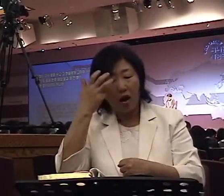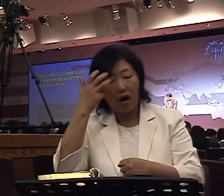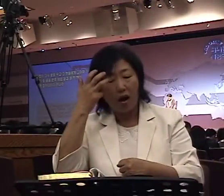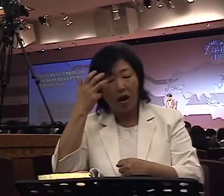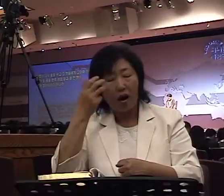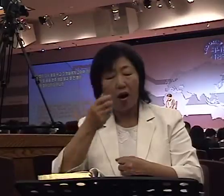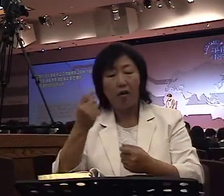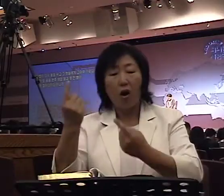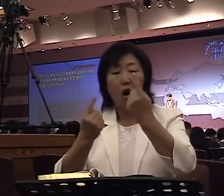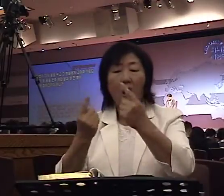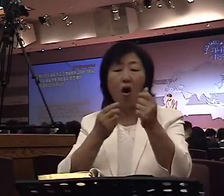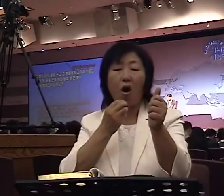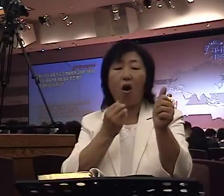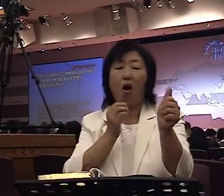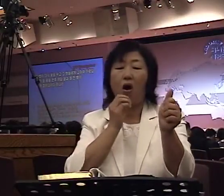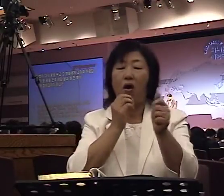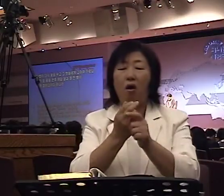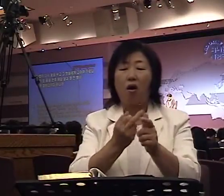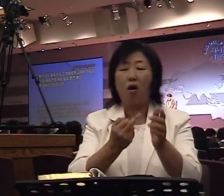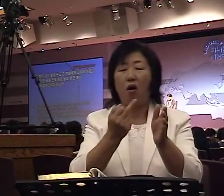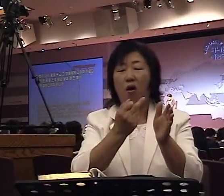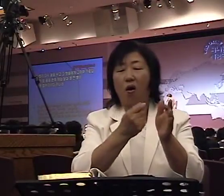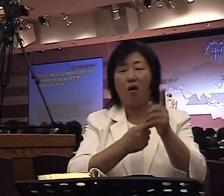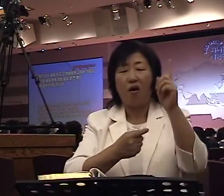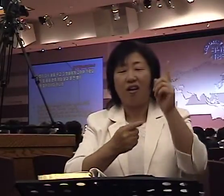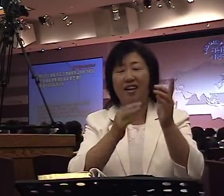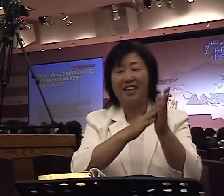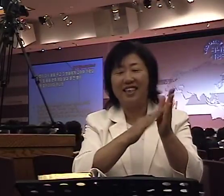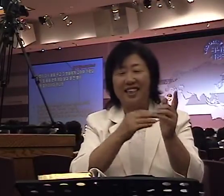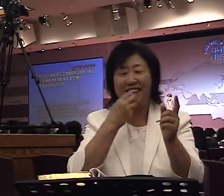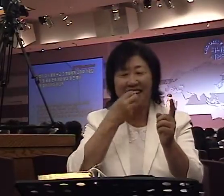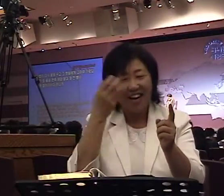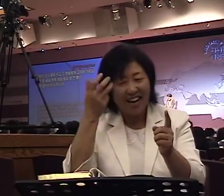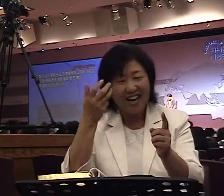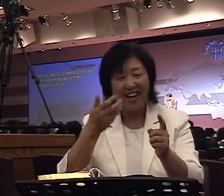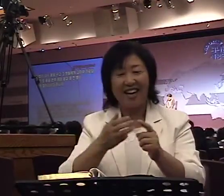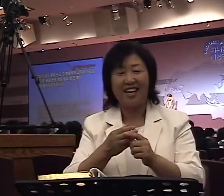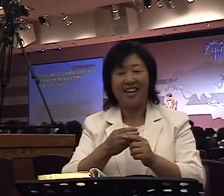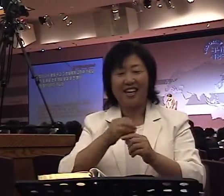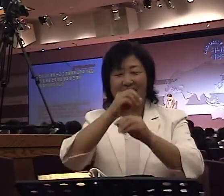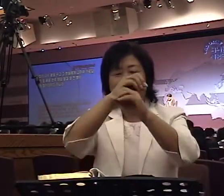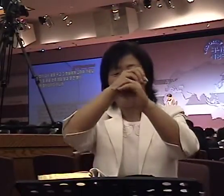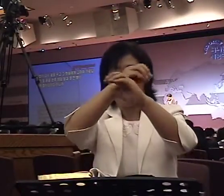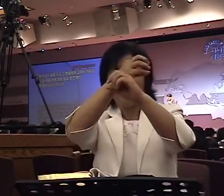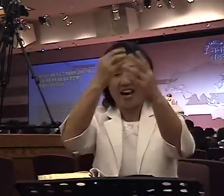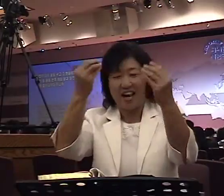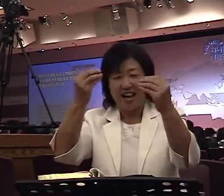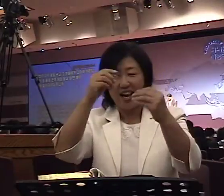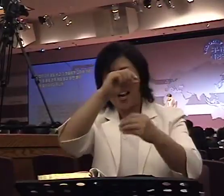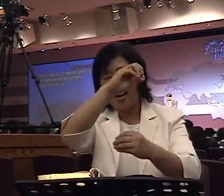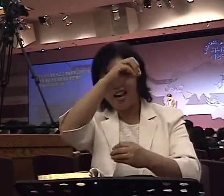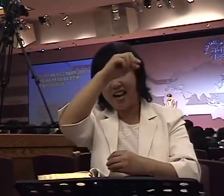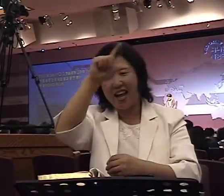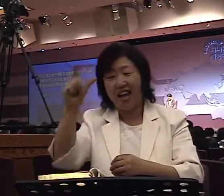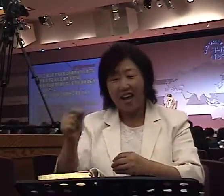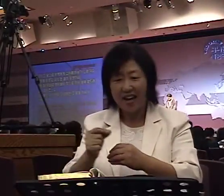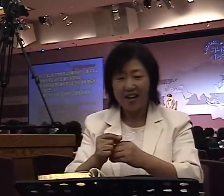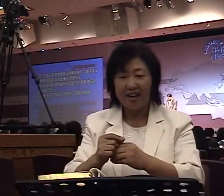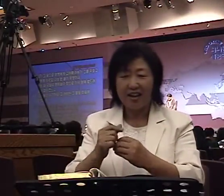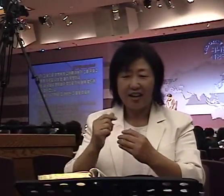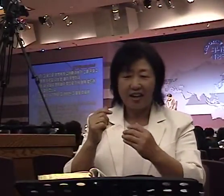꾸고 그 형들에게 고하여 가로되 내가 또 꿈을 꾼즉 해와 달과 11별이 내게 절하더이다